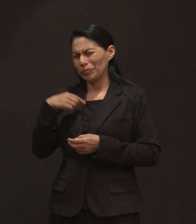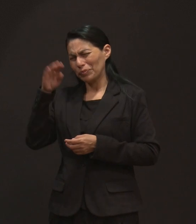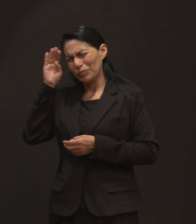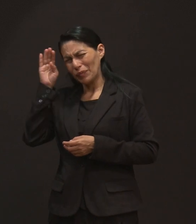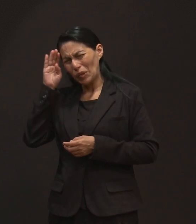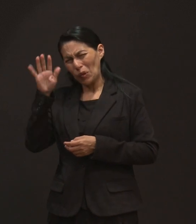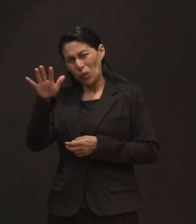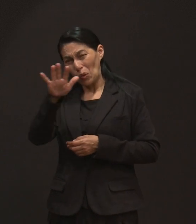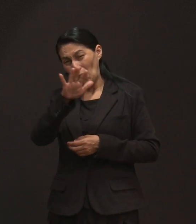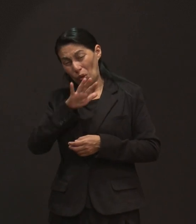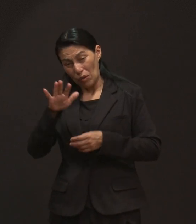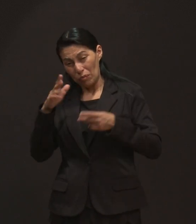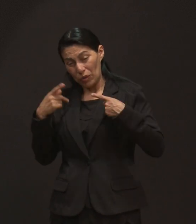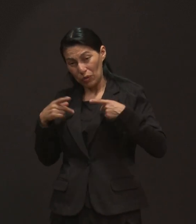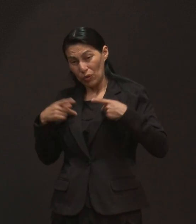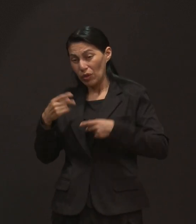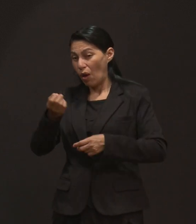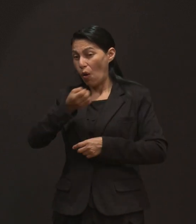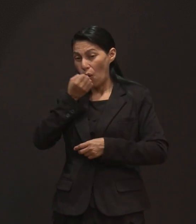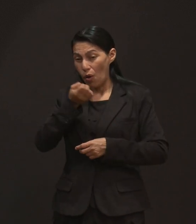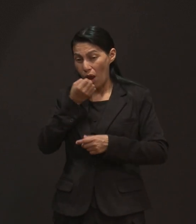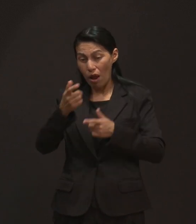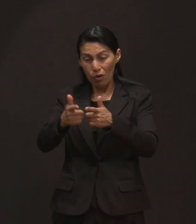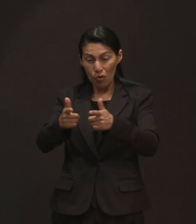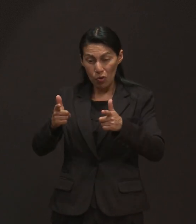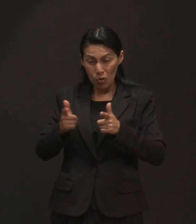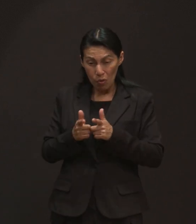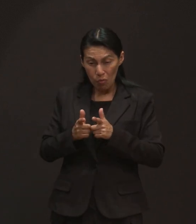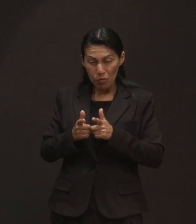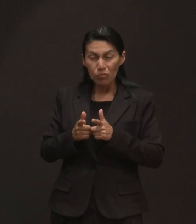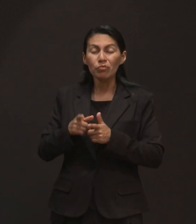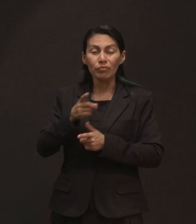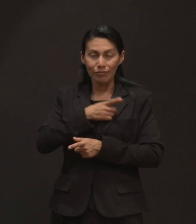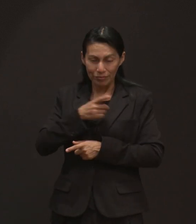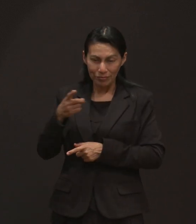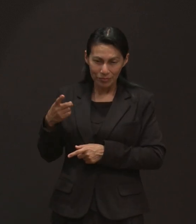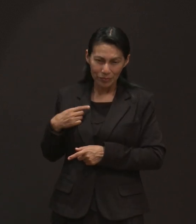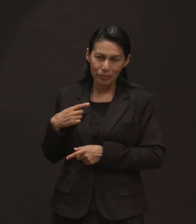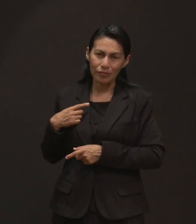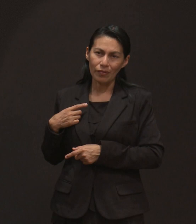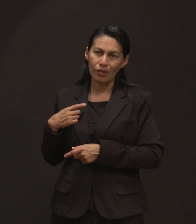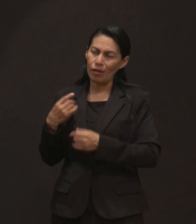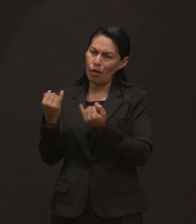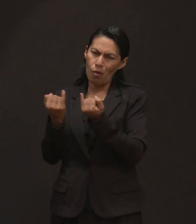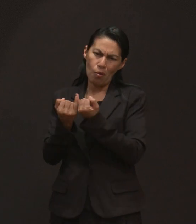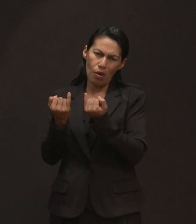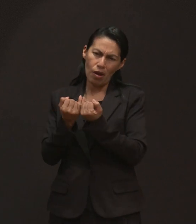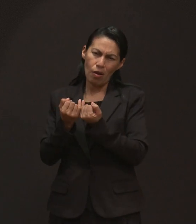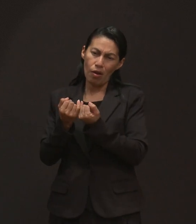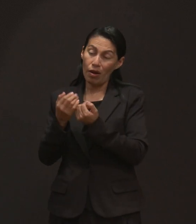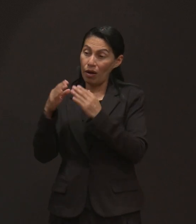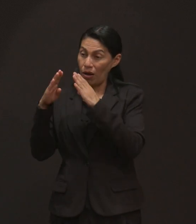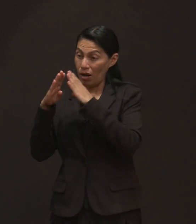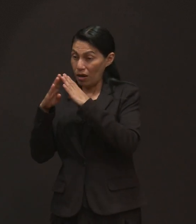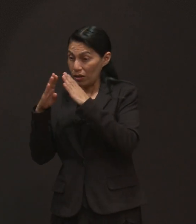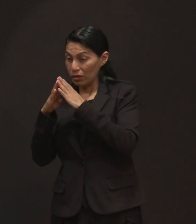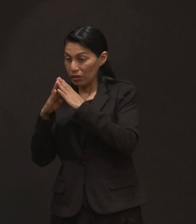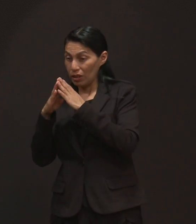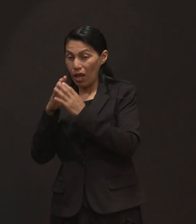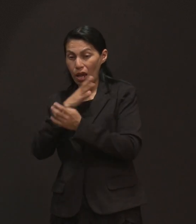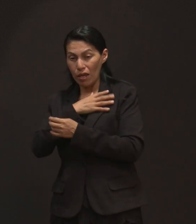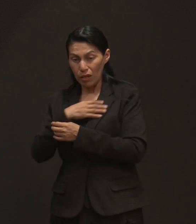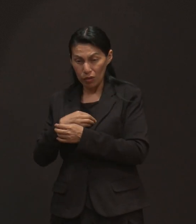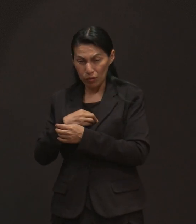deberíamos pertenecer a un grupo. Quizá, sí. Definitivamente, en el hogar hay que formar un grupo con